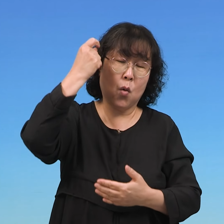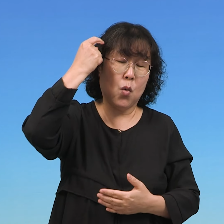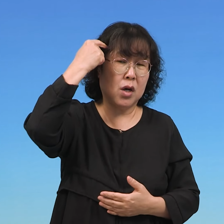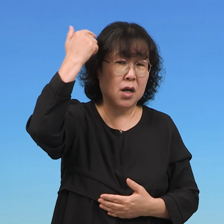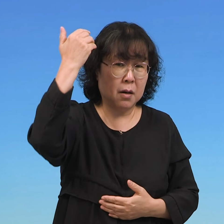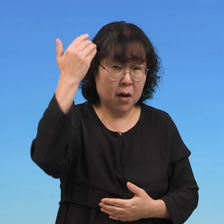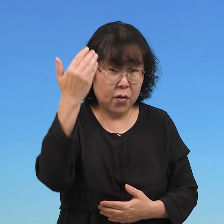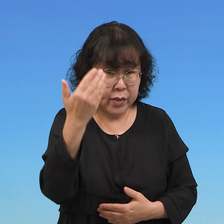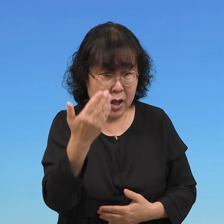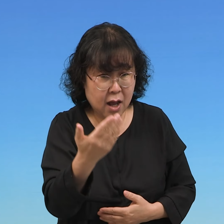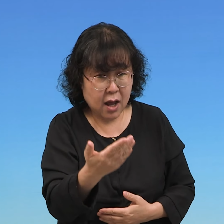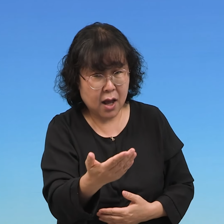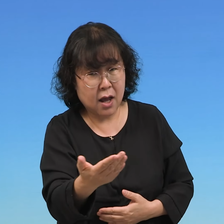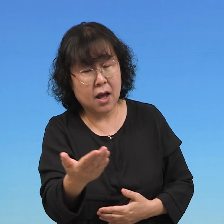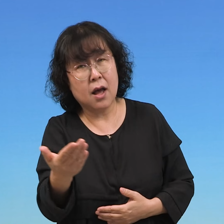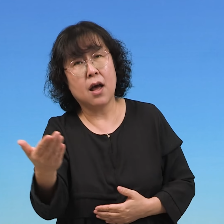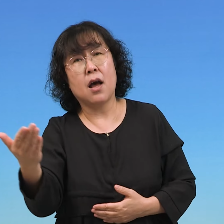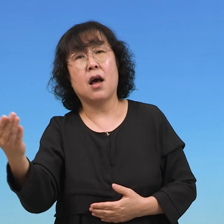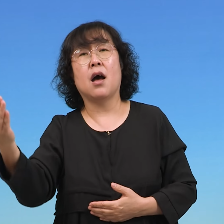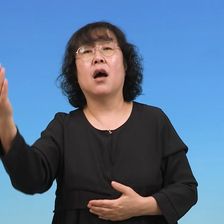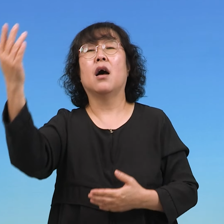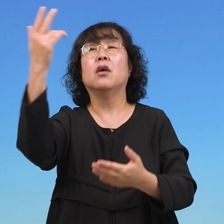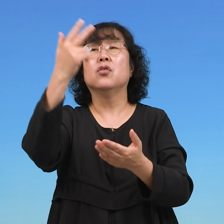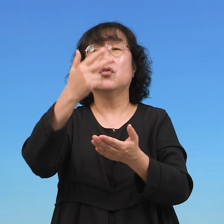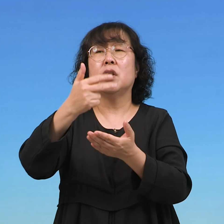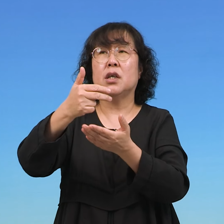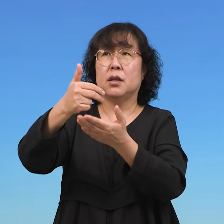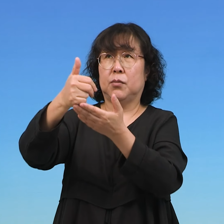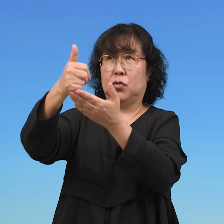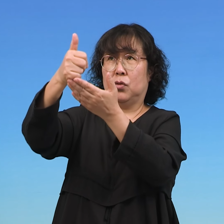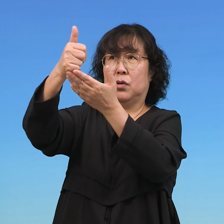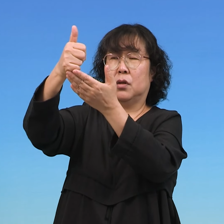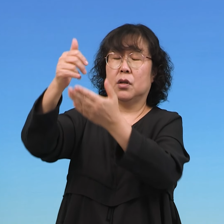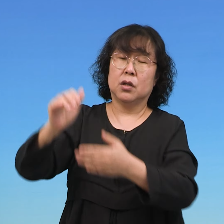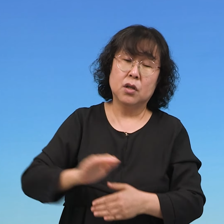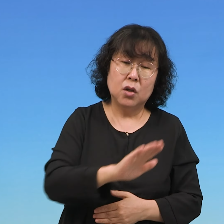위로받을 곳이 없는 인생을 향하여 주님은 우리